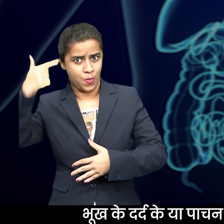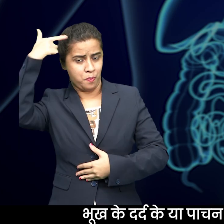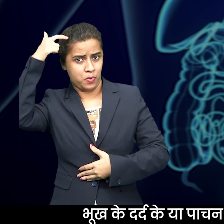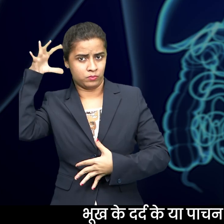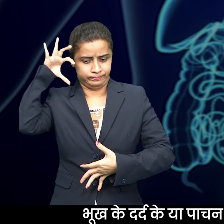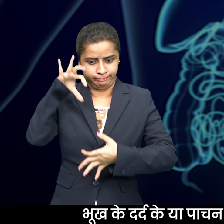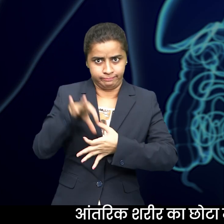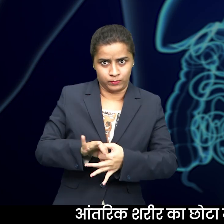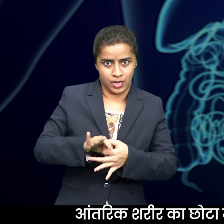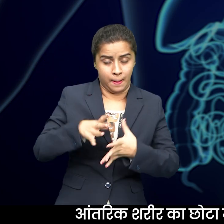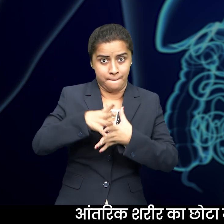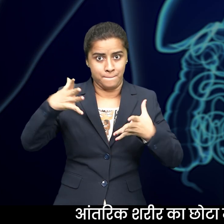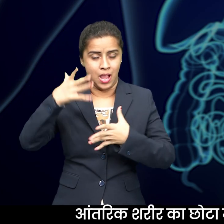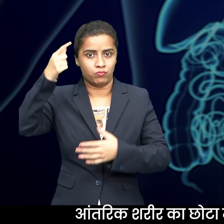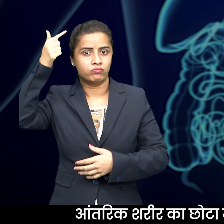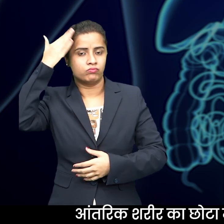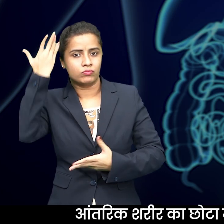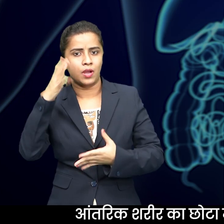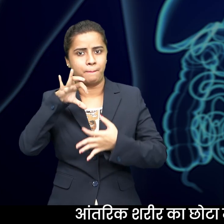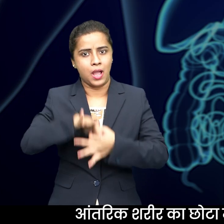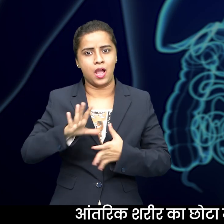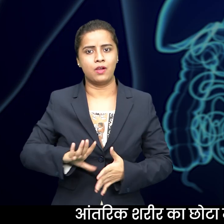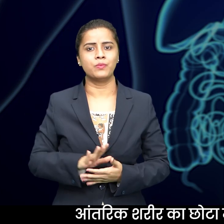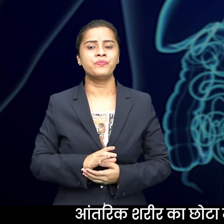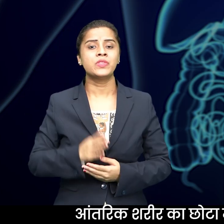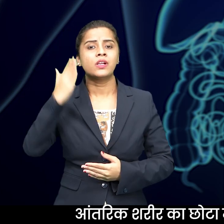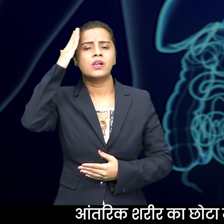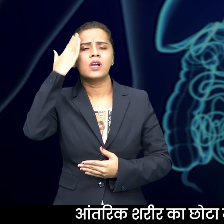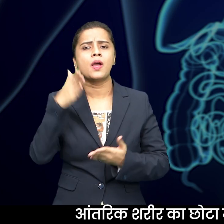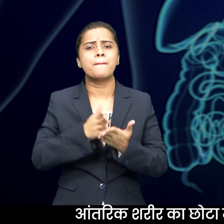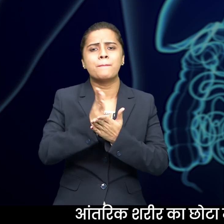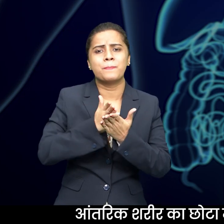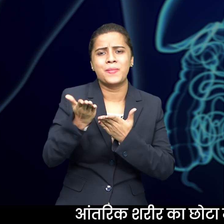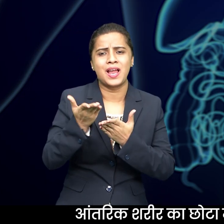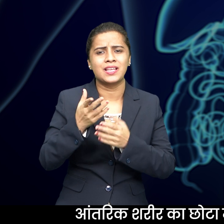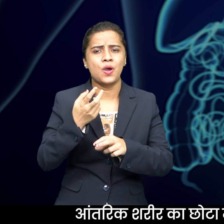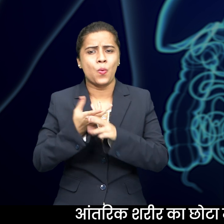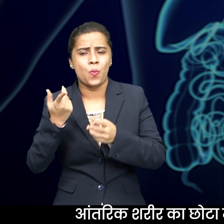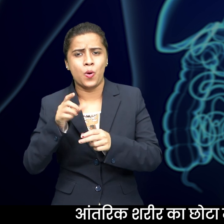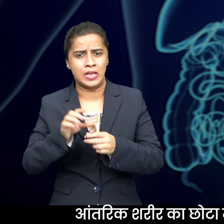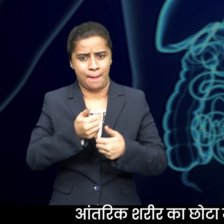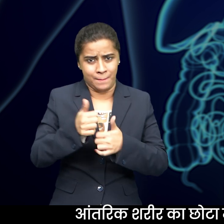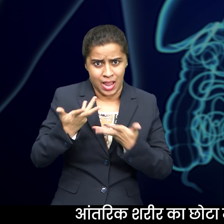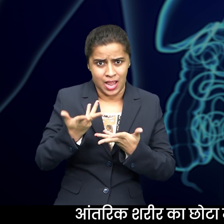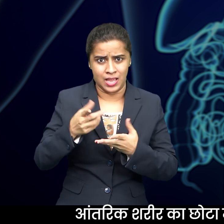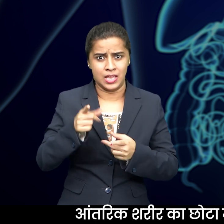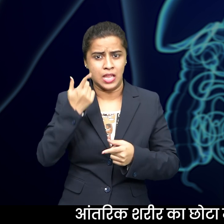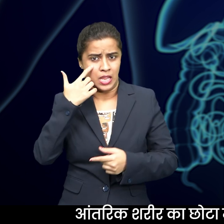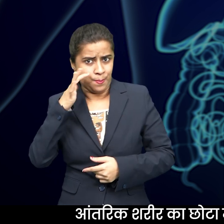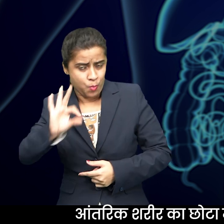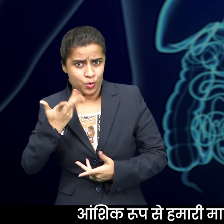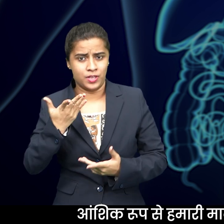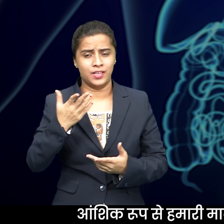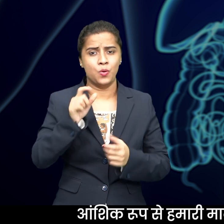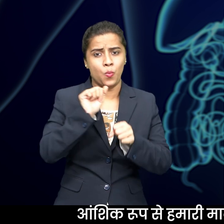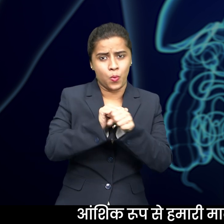कार्य करता है। आंतरिक शरीर का छोटा मस्तिष्क बड़े मस्तिष्क से जुड़ा हुआ